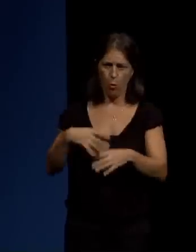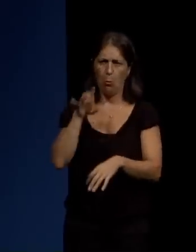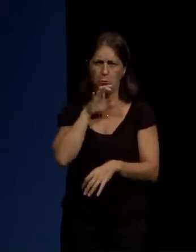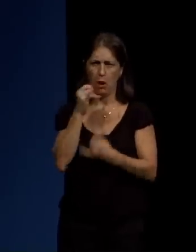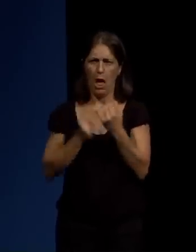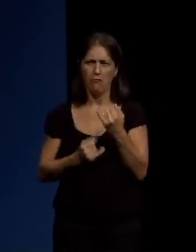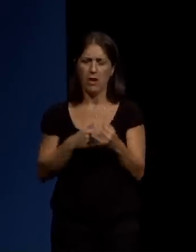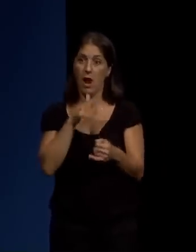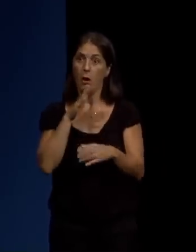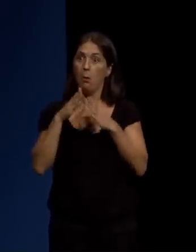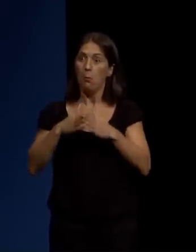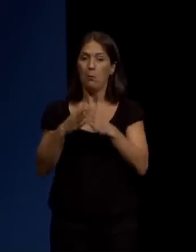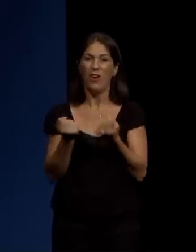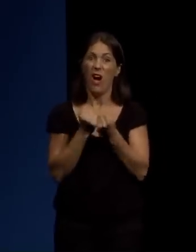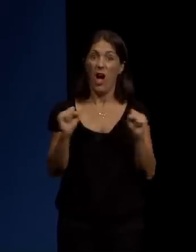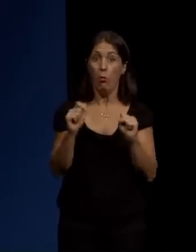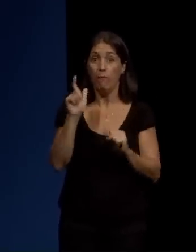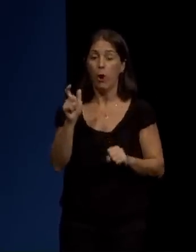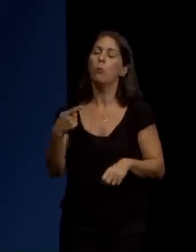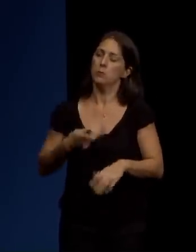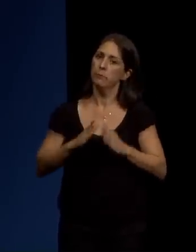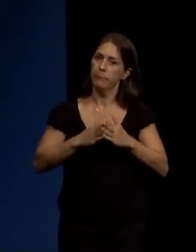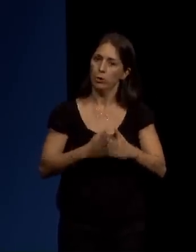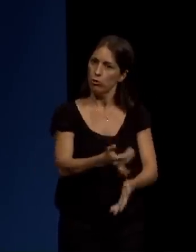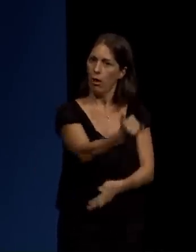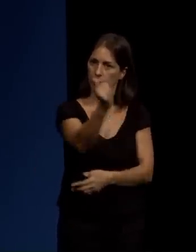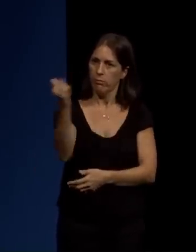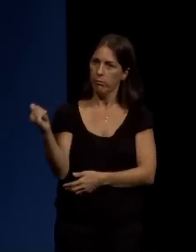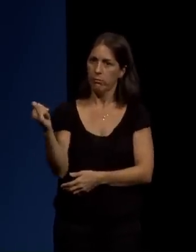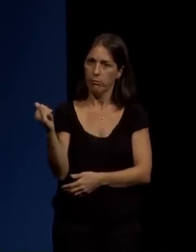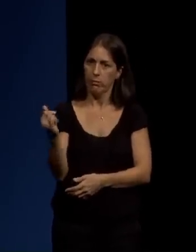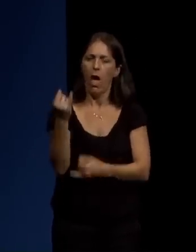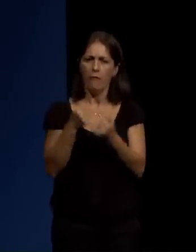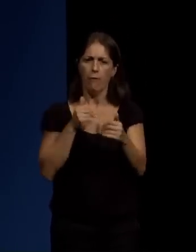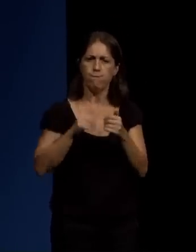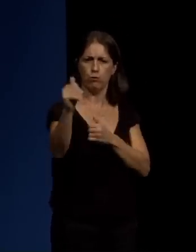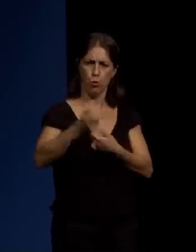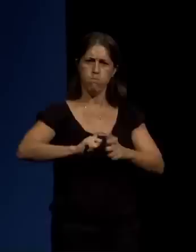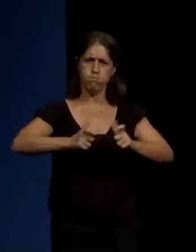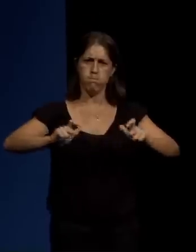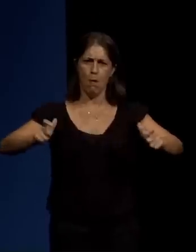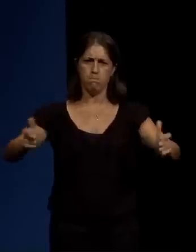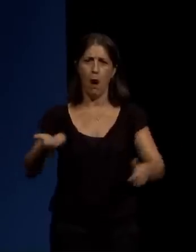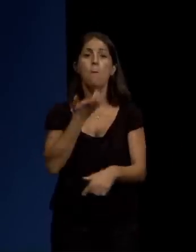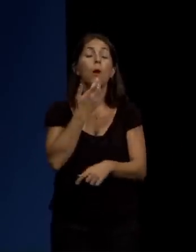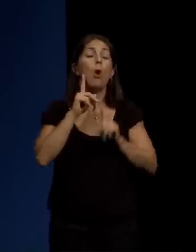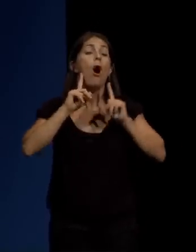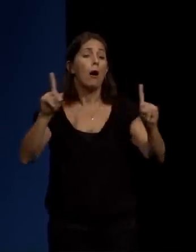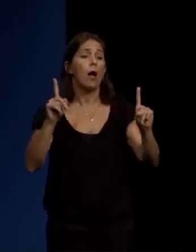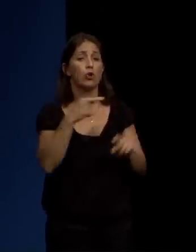siga habendo barcos a pesar de Feijóo. E dende logo, moitos máis barcos vai haber cando Luís Villares chegue ao